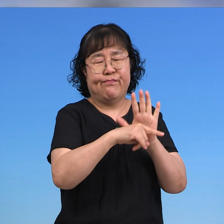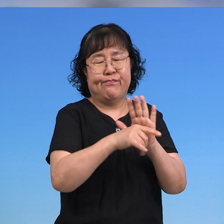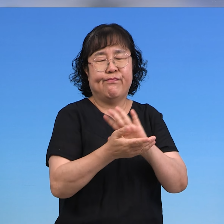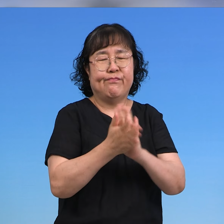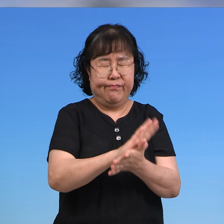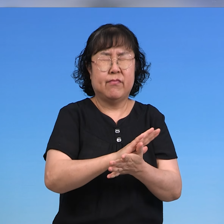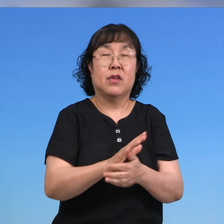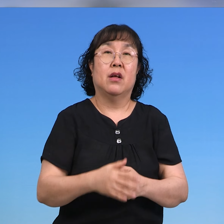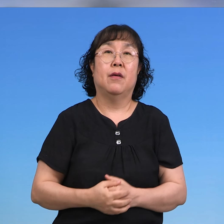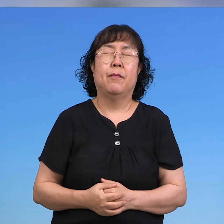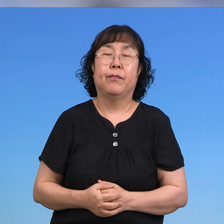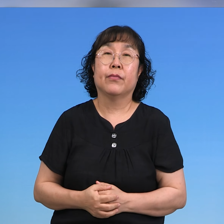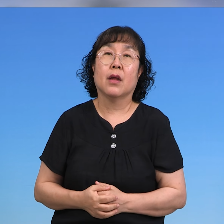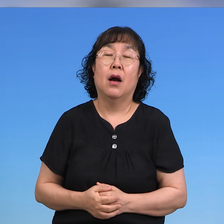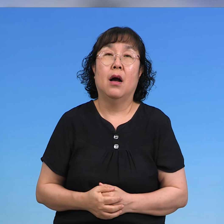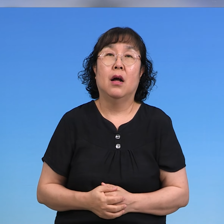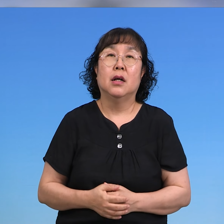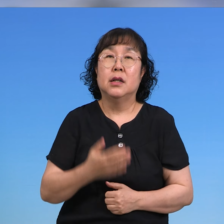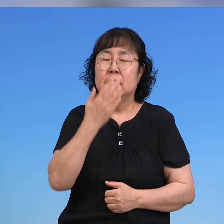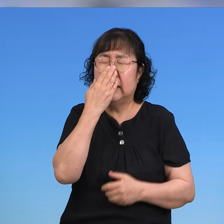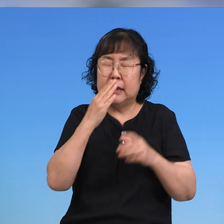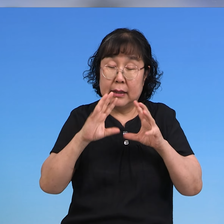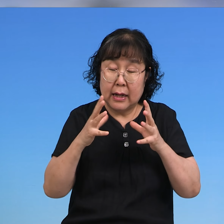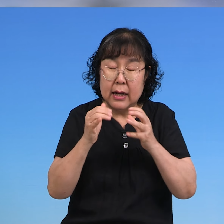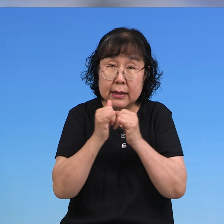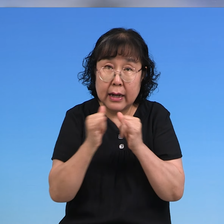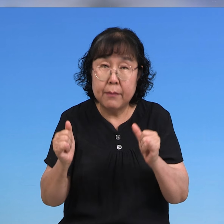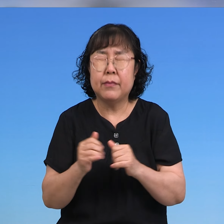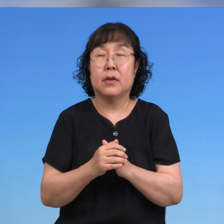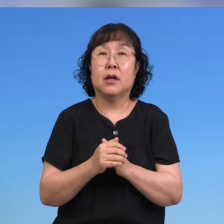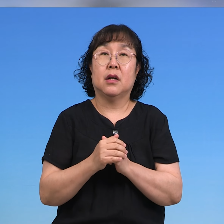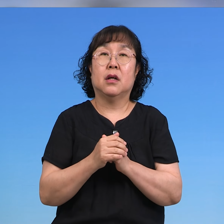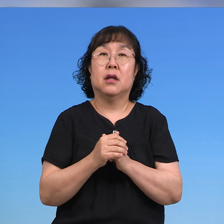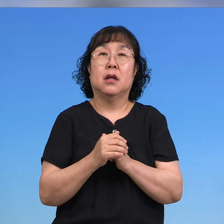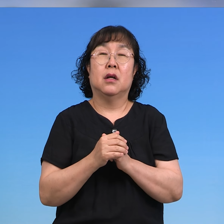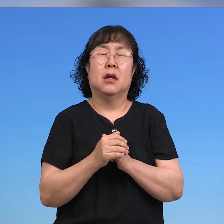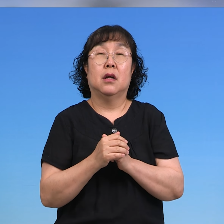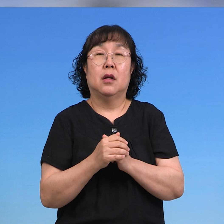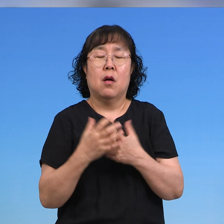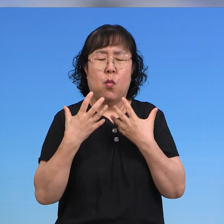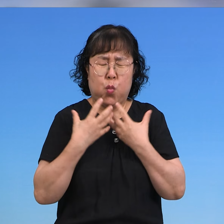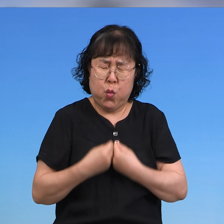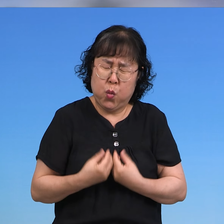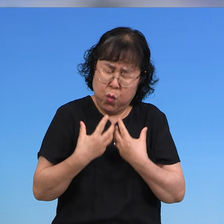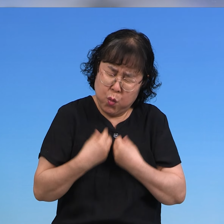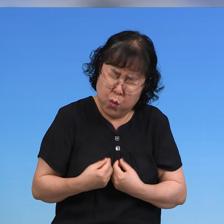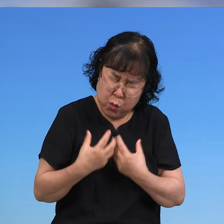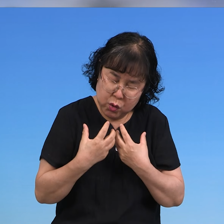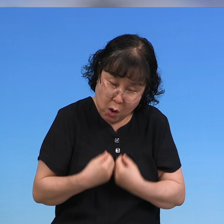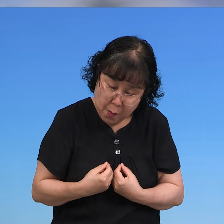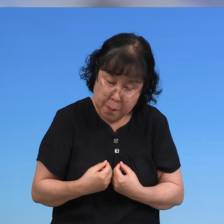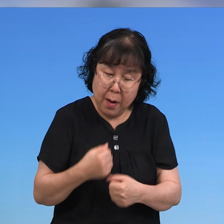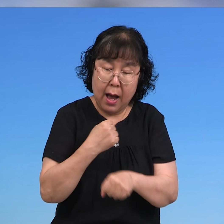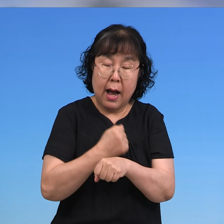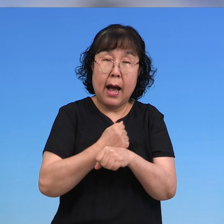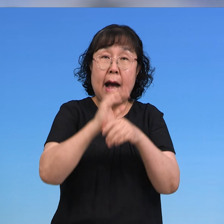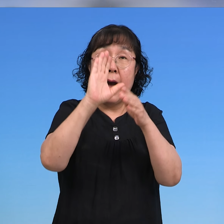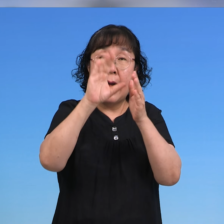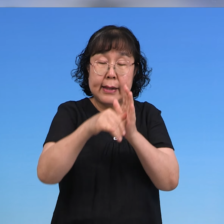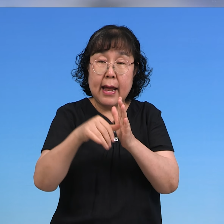지금 이스라엘 백성들이 이런 상황에 빠져서 침소봉대하고 절망의 너프로 빠져가고 있던 그런